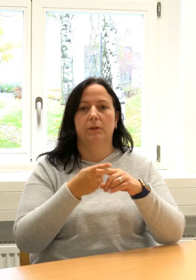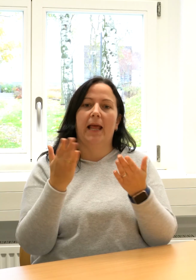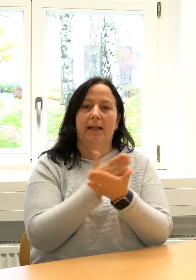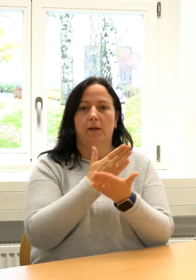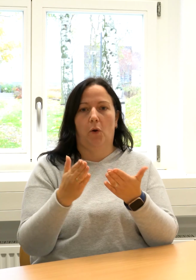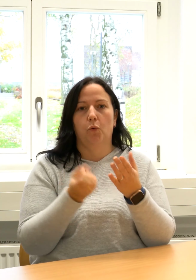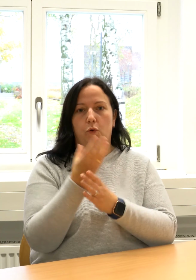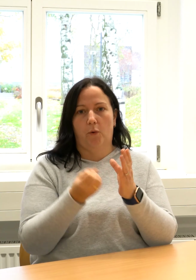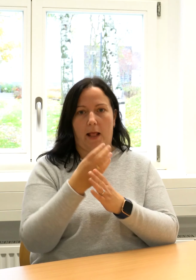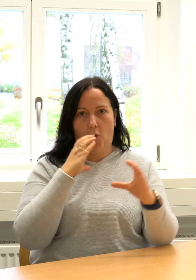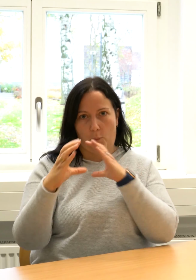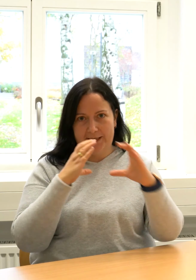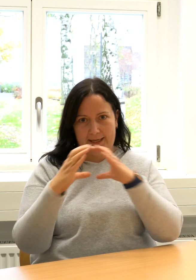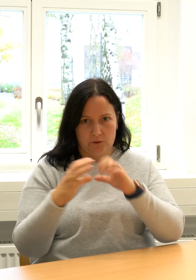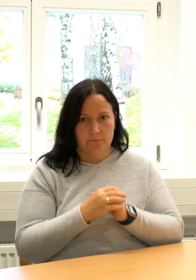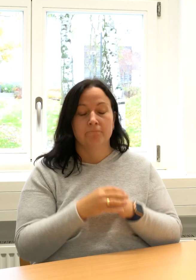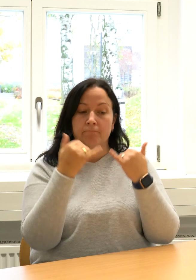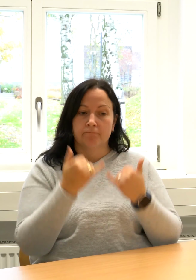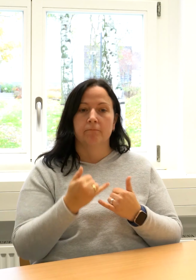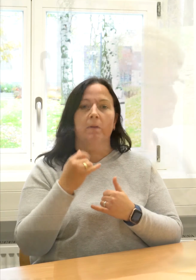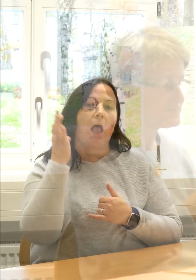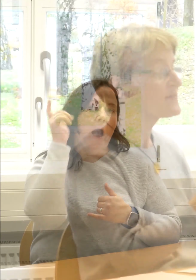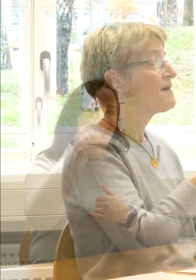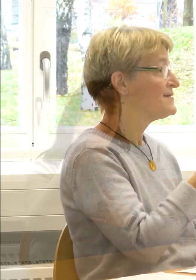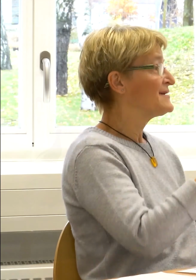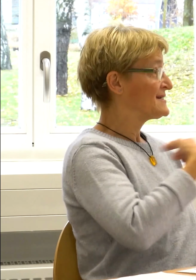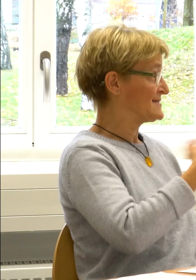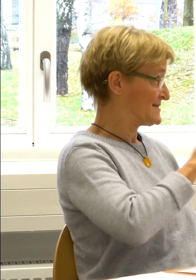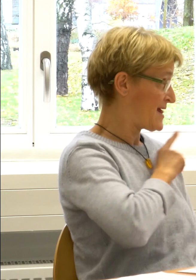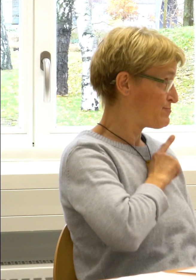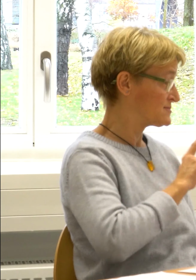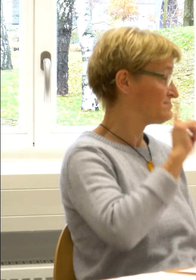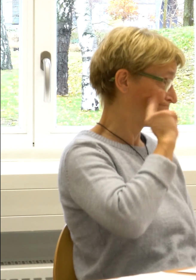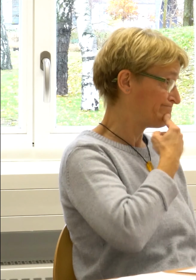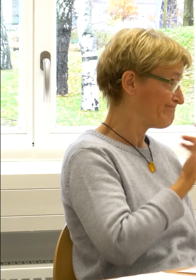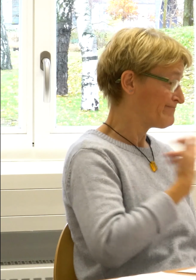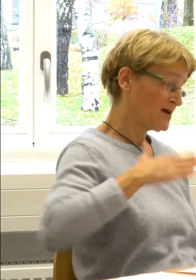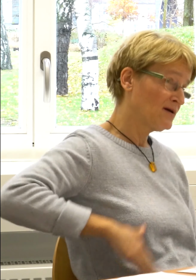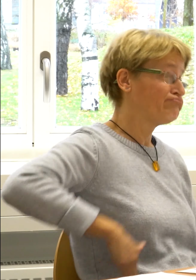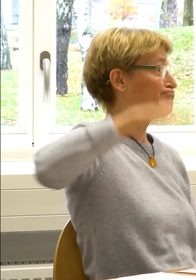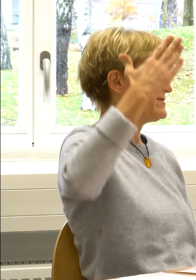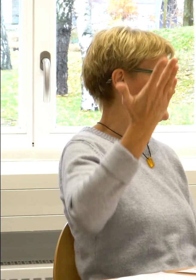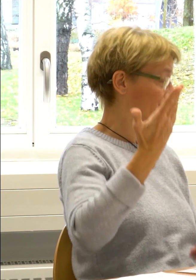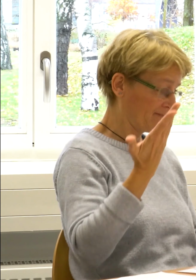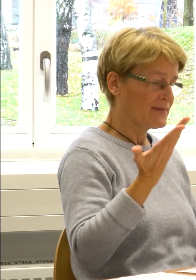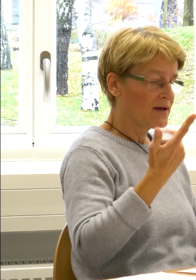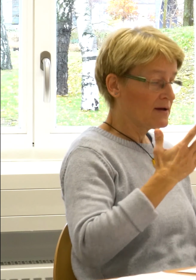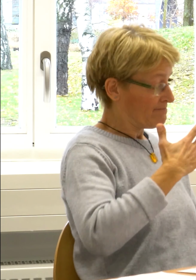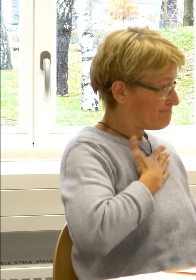Kommunikation. Wir sprechen mit Frau Ines Schütte. Sie ist Lehrkraft für besondere Aufgaben mit dem Schwerpunkt Deutsche Gebärdensprache.